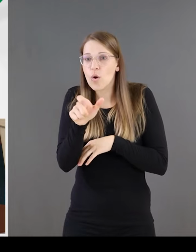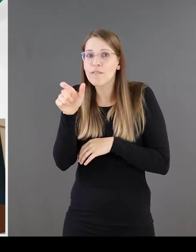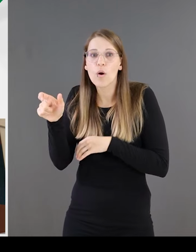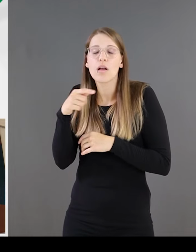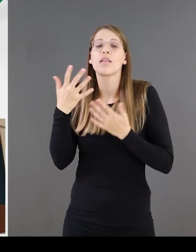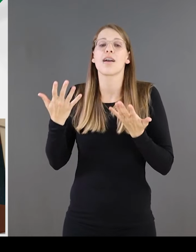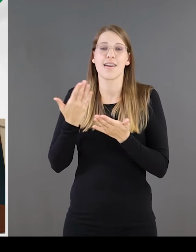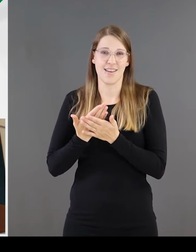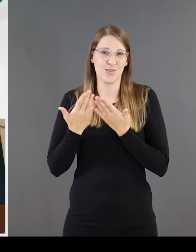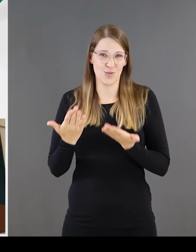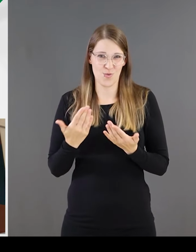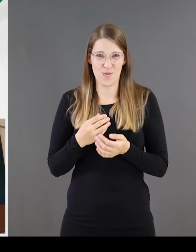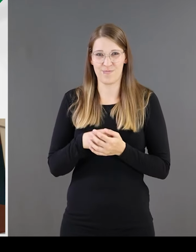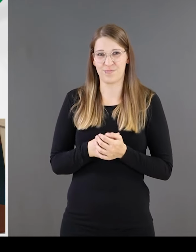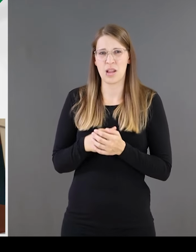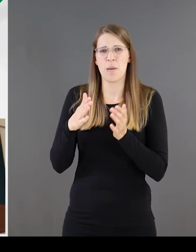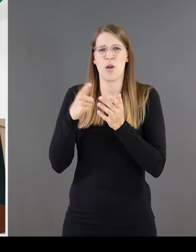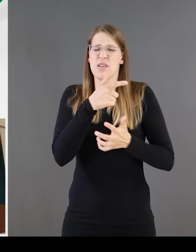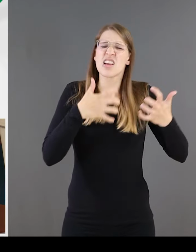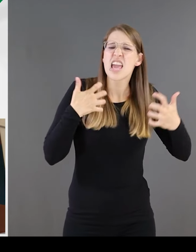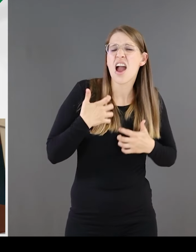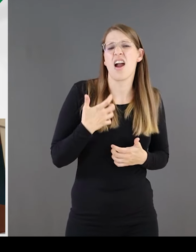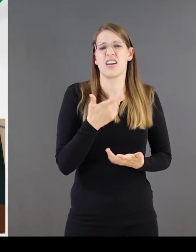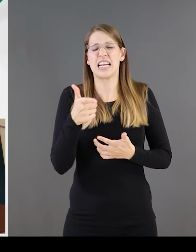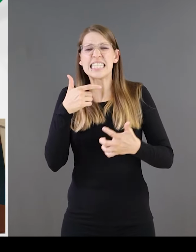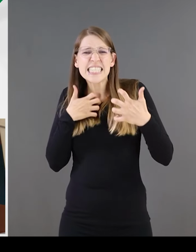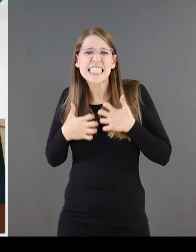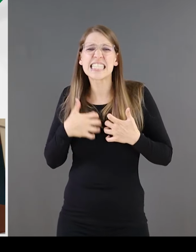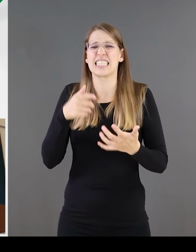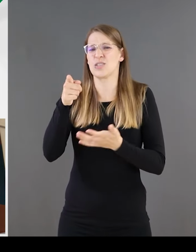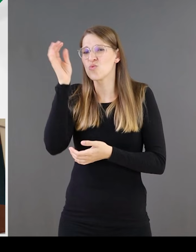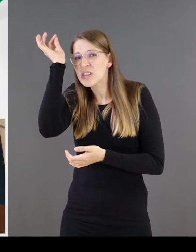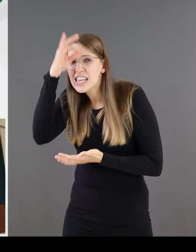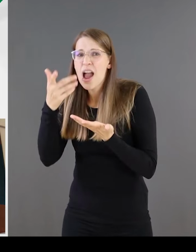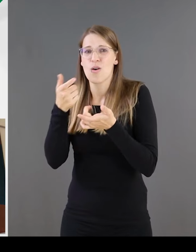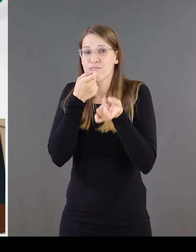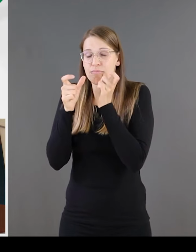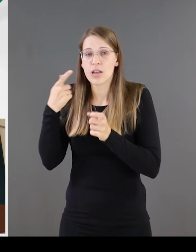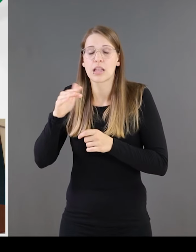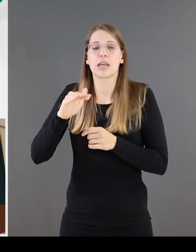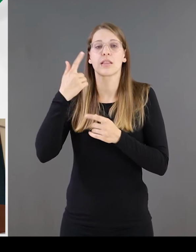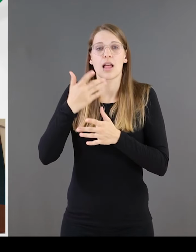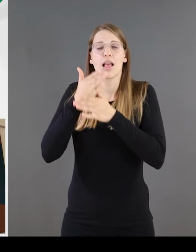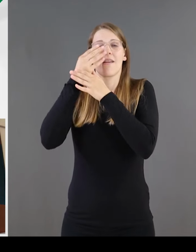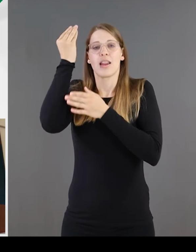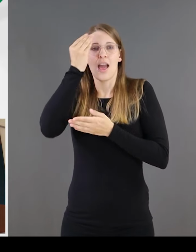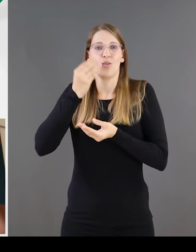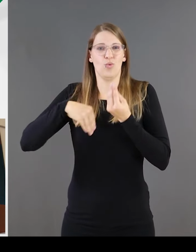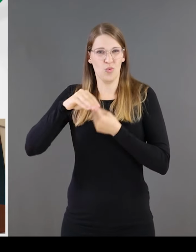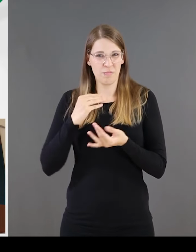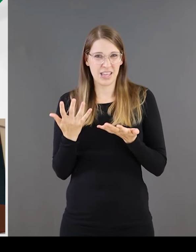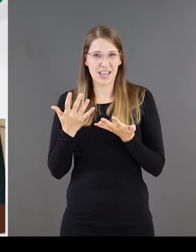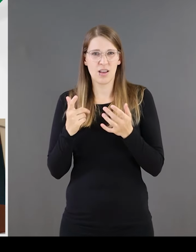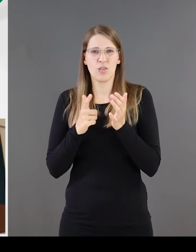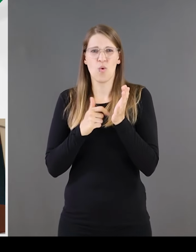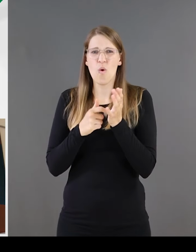ärgerst dich jetzt, das zipft dich an. Du bist traurig, hilft den Kindern immer wieder, wenn sie das immer wieder hören, die